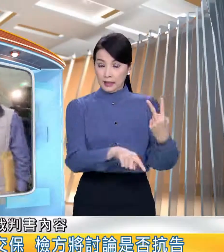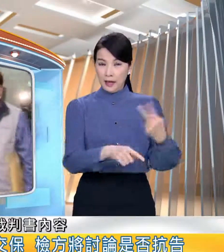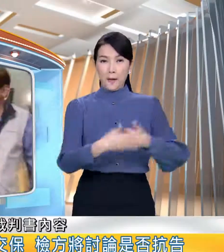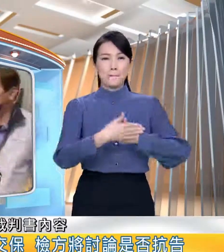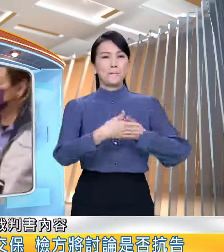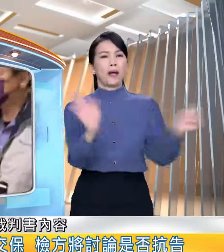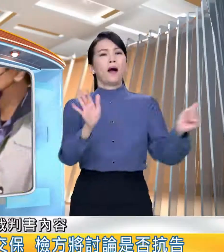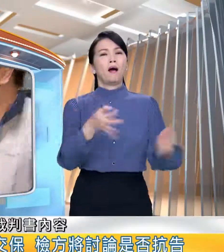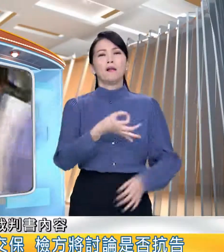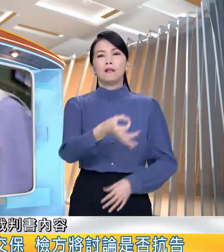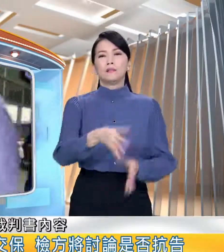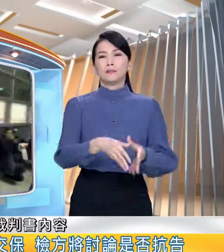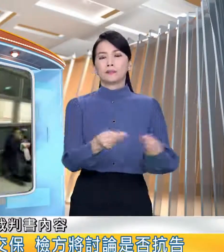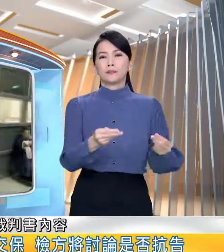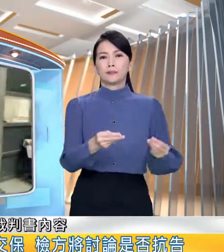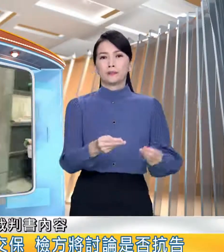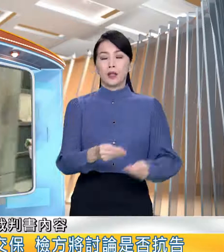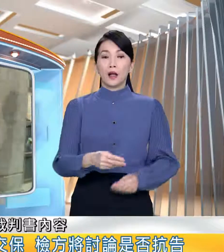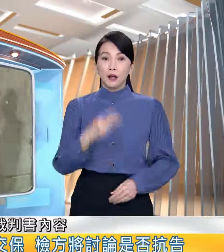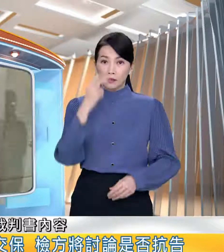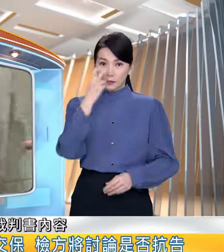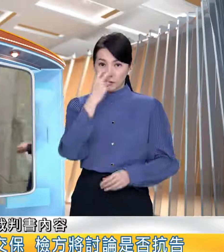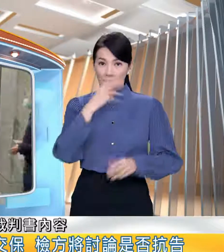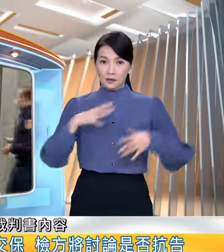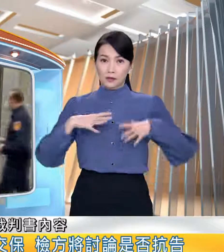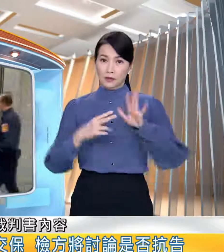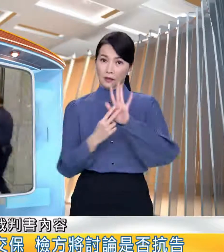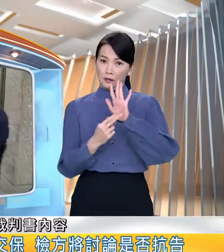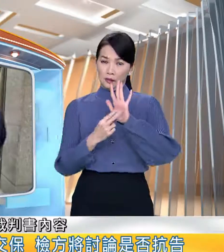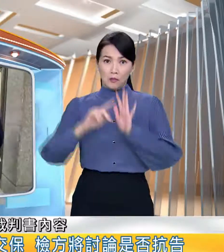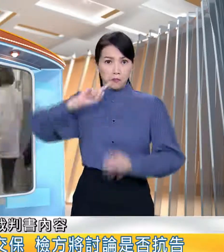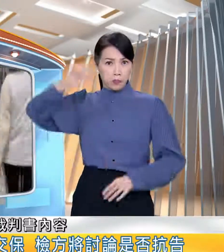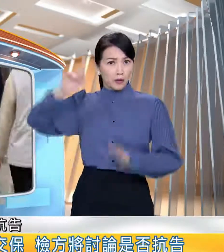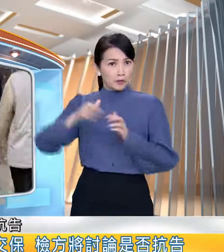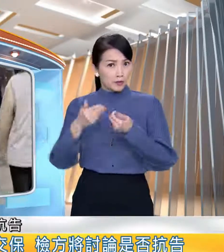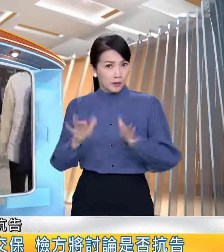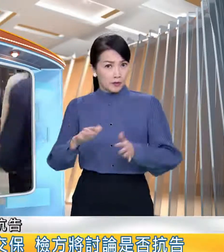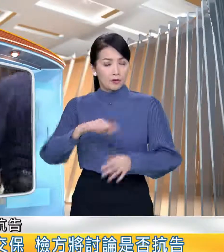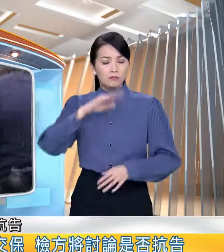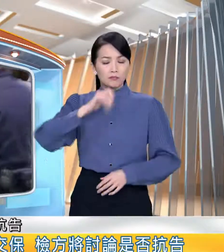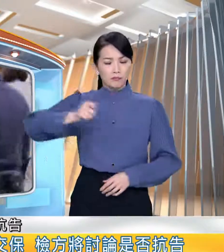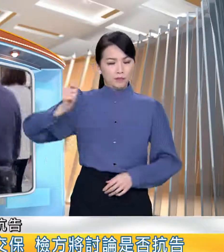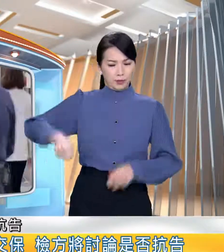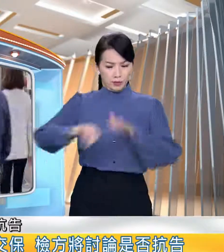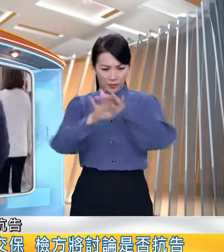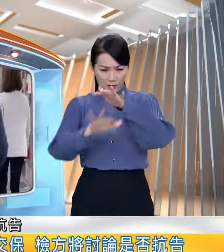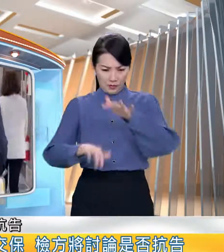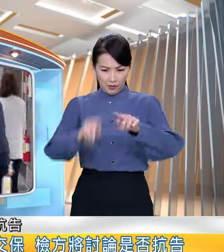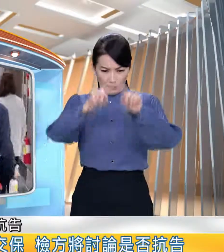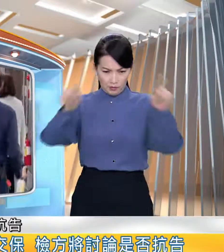检方则是说，会视裁判书的内容来决定是否提起抗